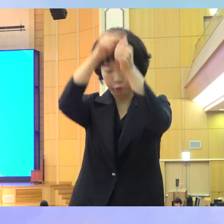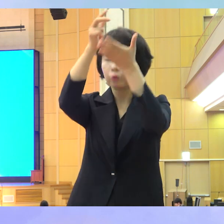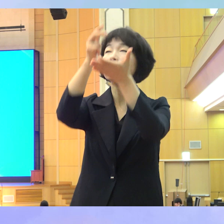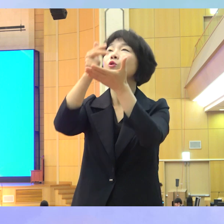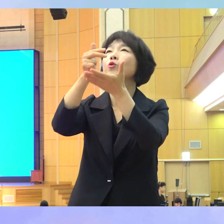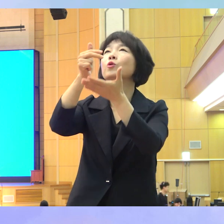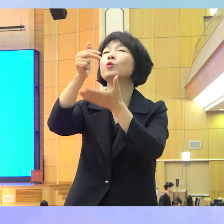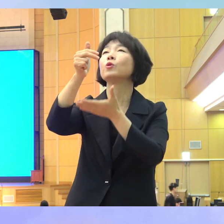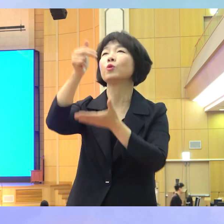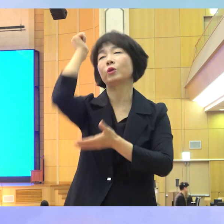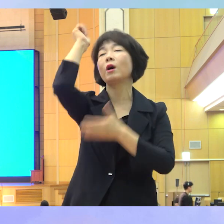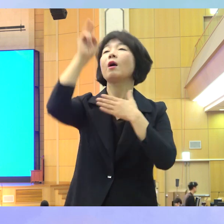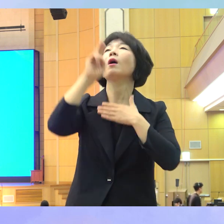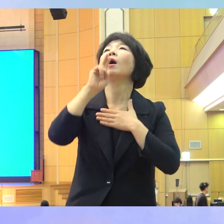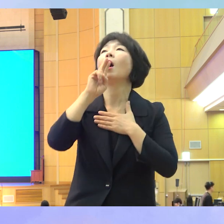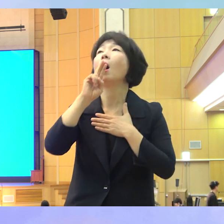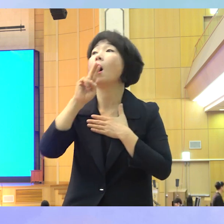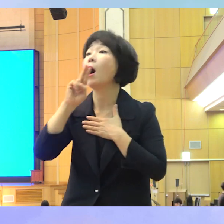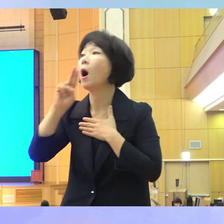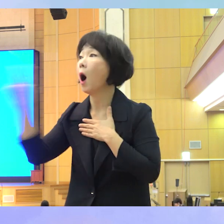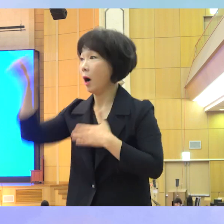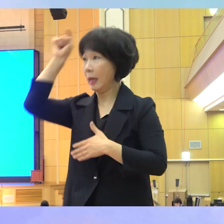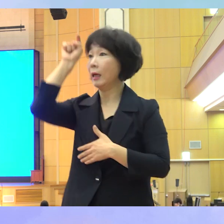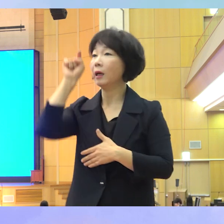죄인의 구주여,